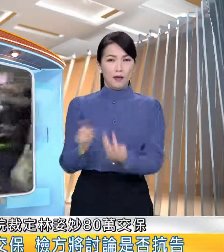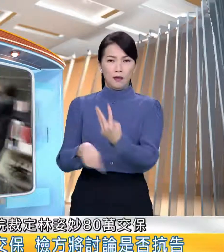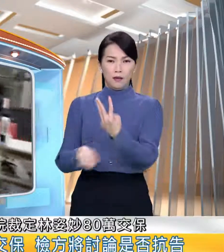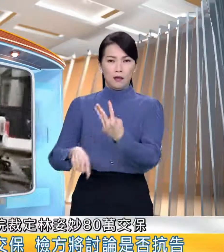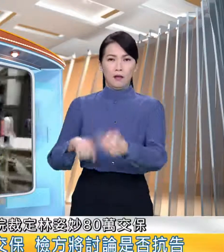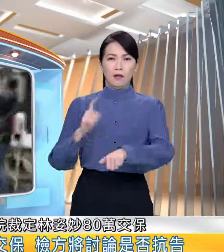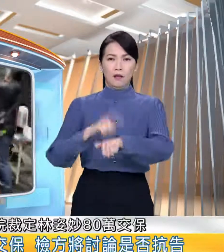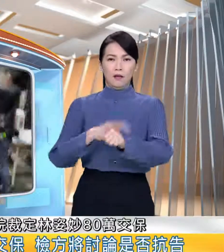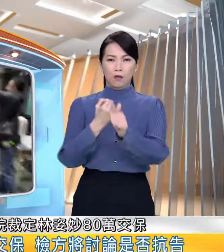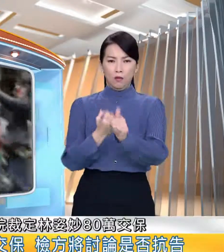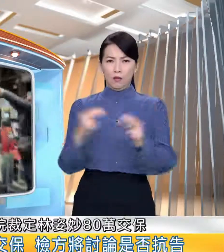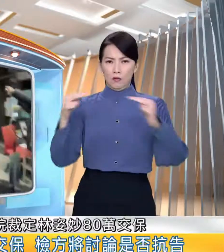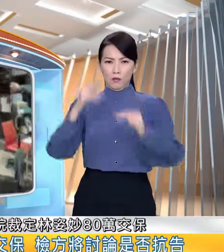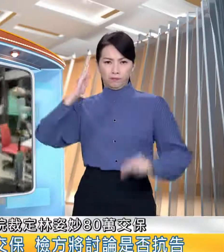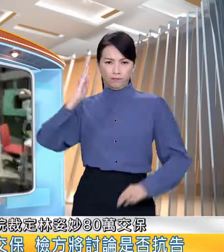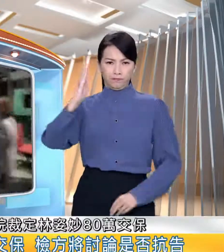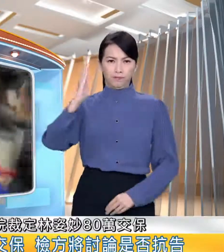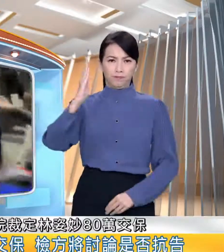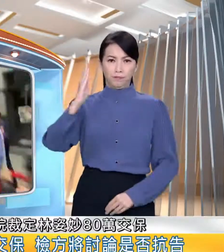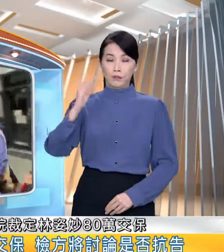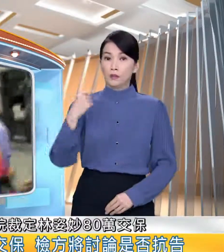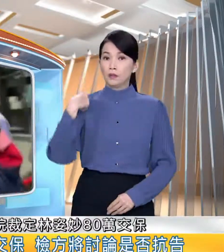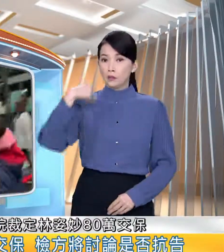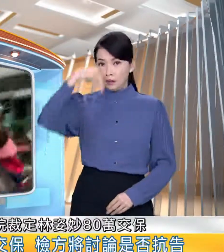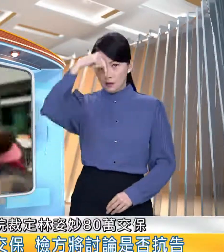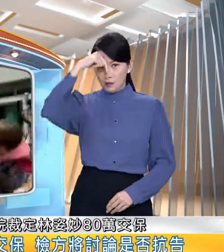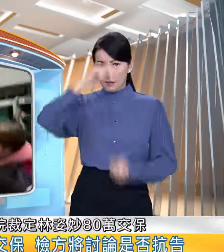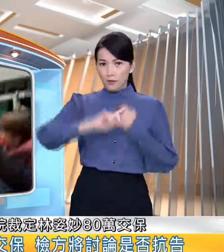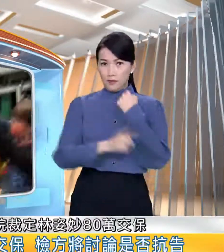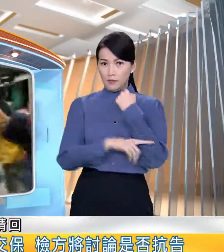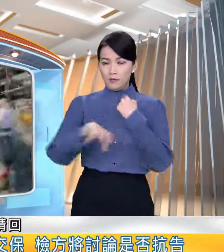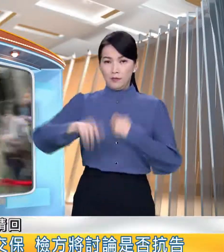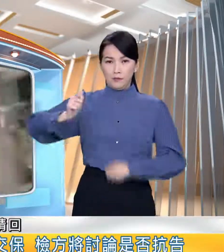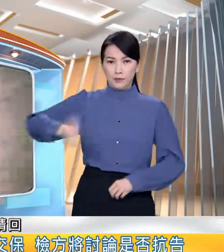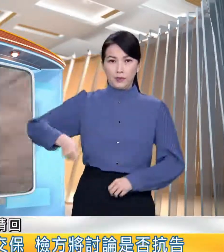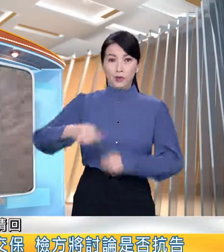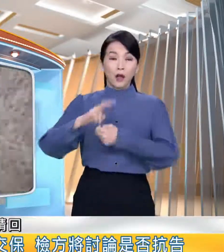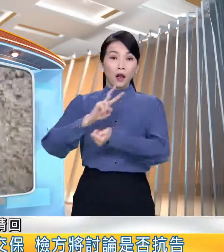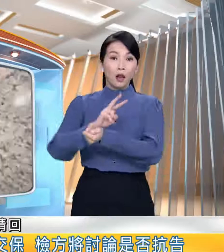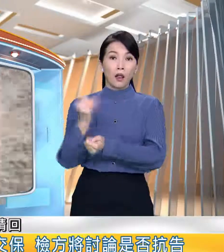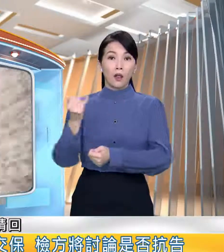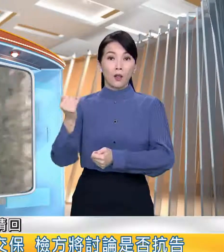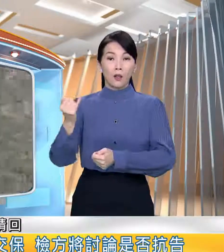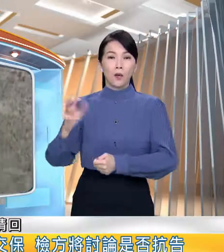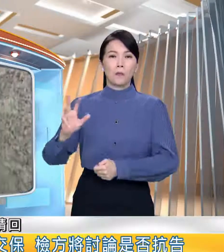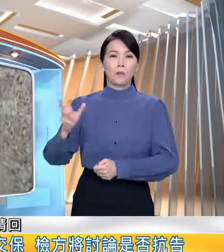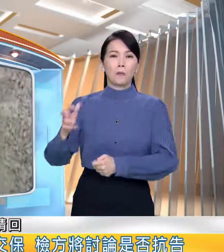是裁定林姿妙80万元交保，其余两人无保请回。